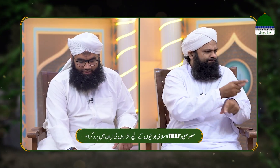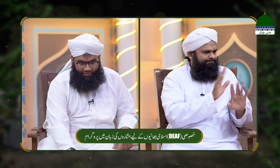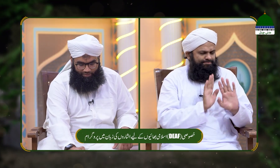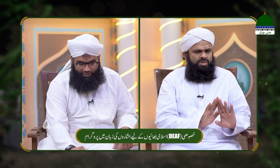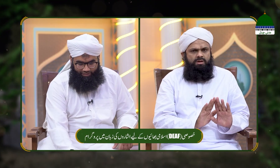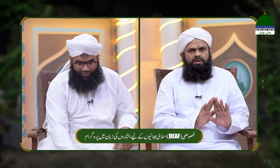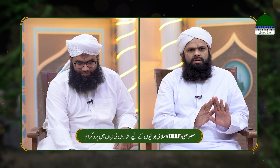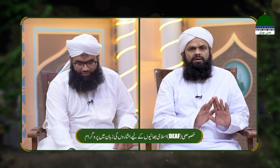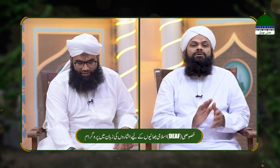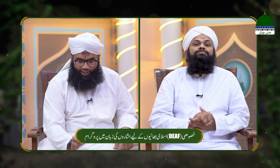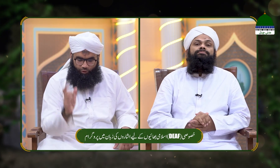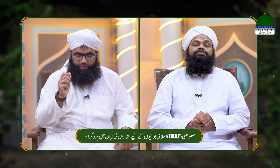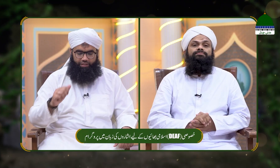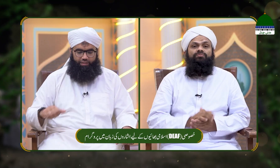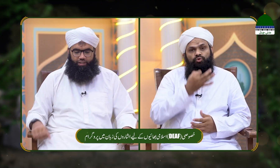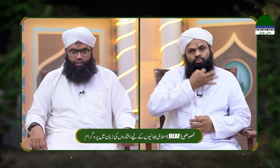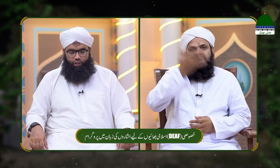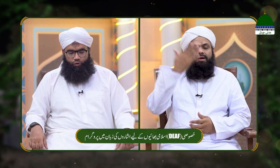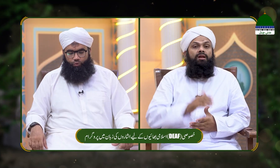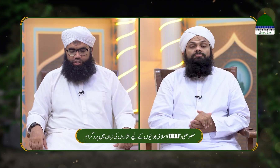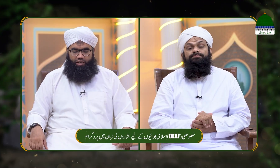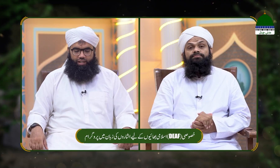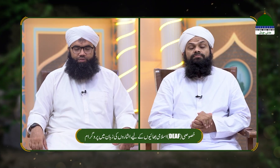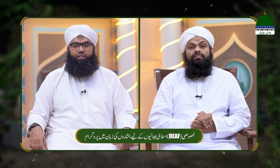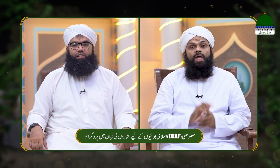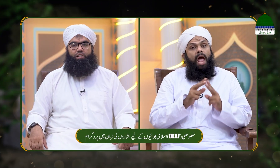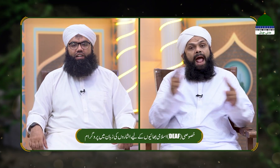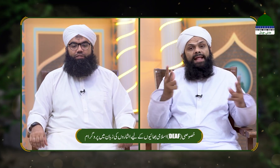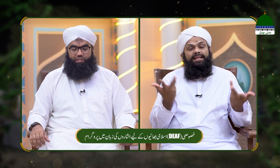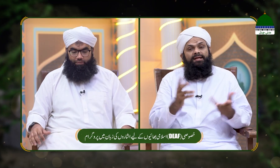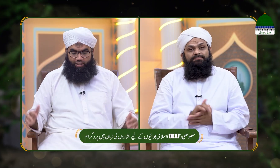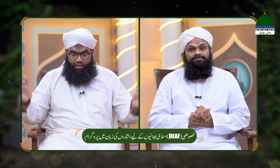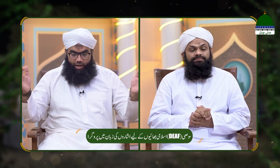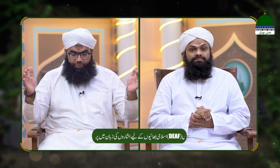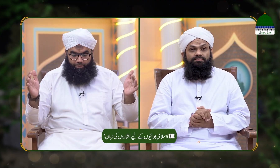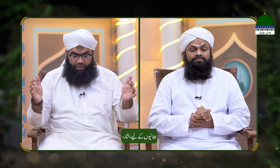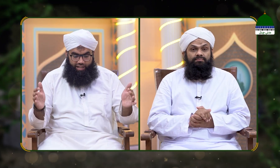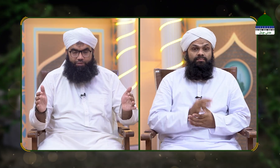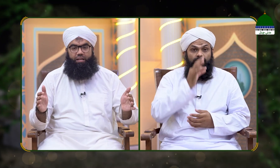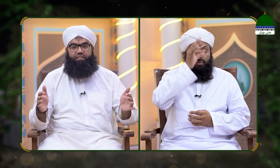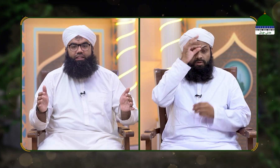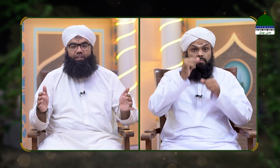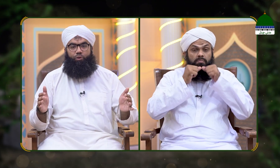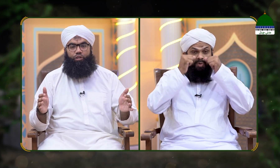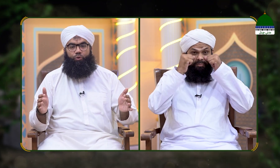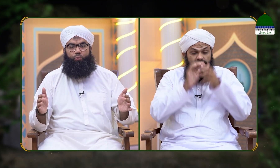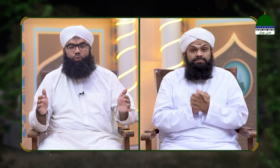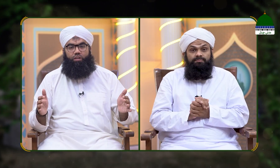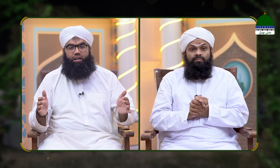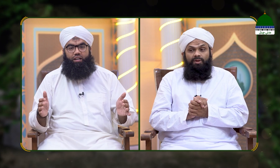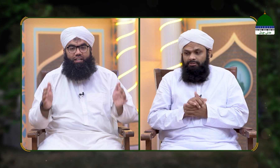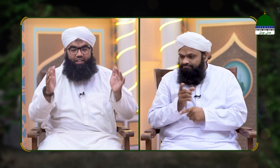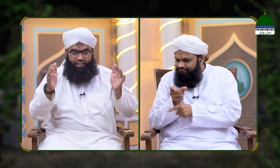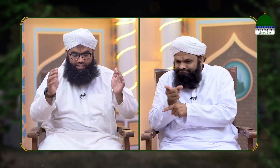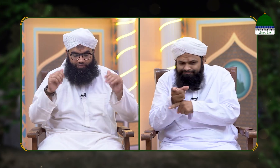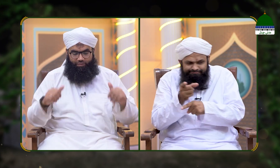کرتے، سبحان اللہ۔ ایک اور پیاری ادا، حضور جان عالم صلی اللہ علیہ وآلہ وسلم اپنے پاس بیٹھنے والوں کے حقوق